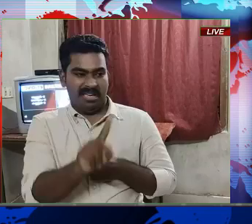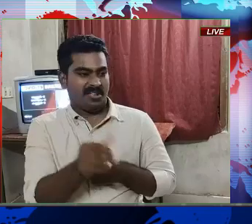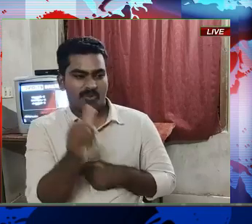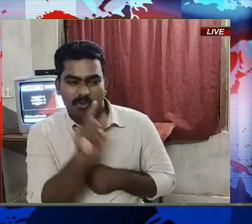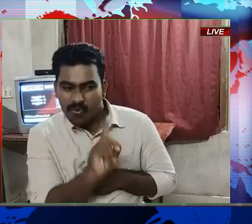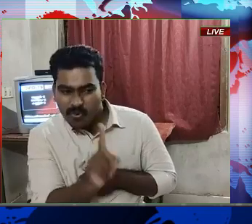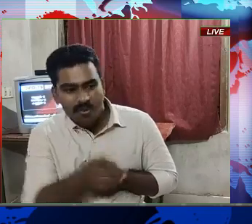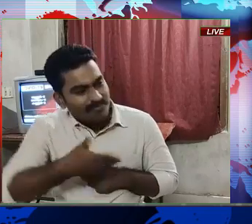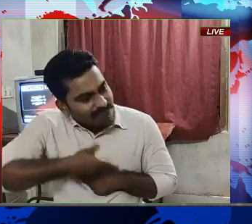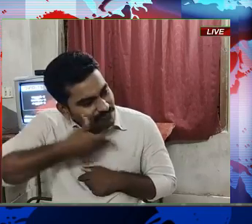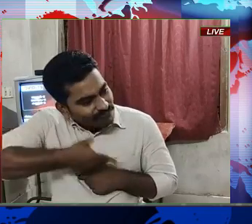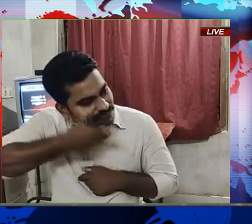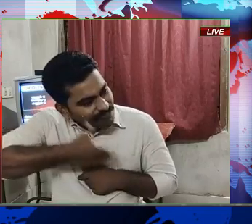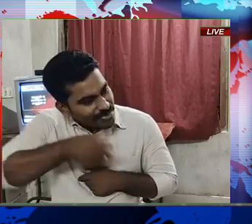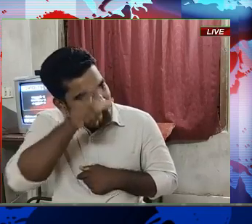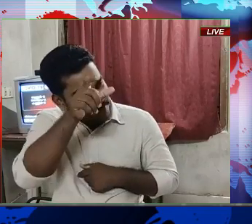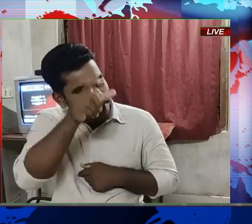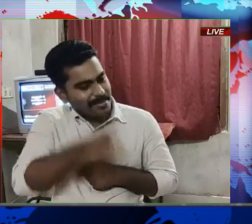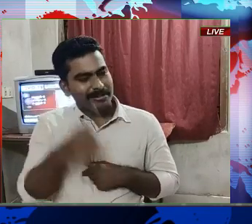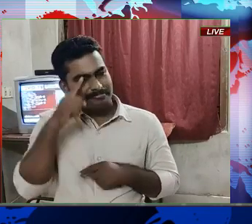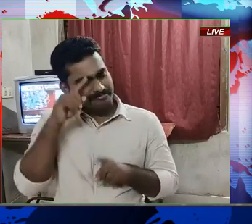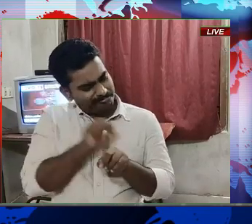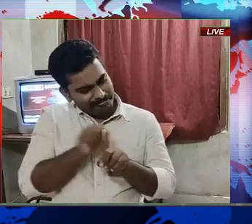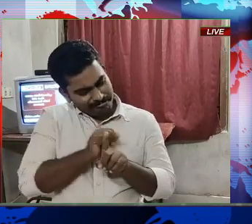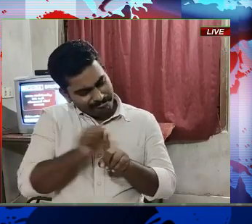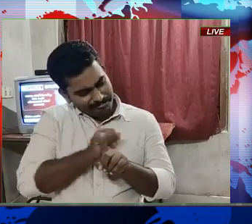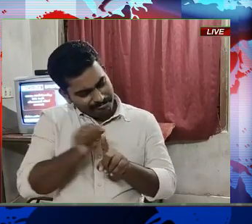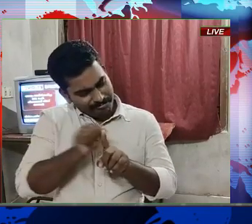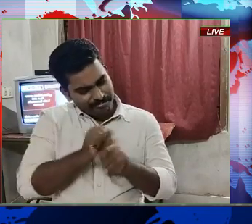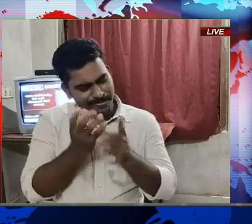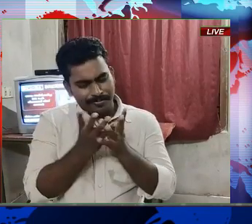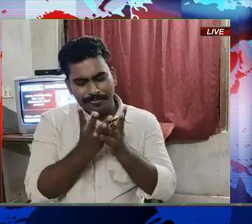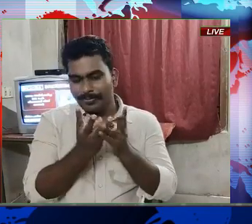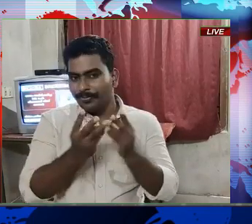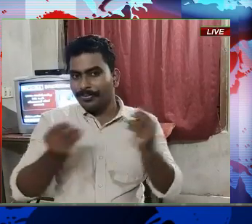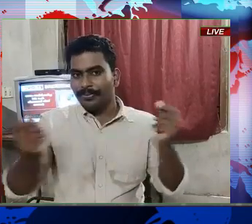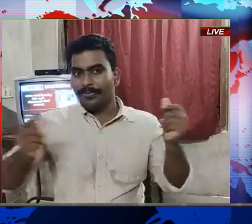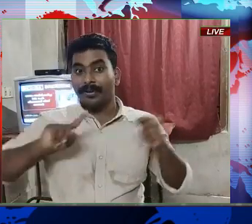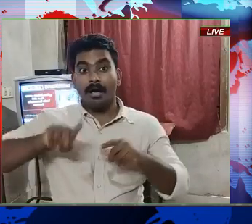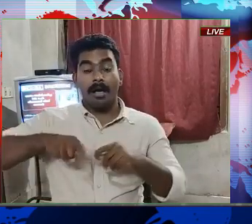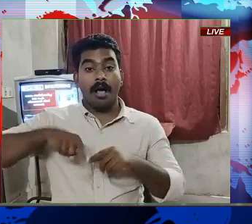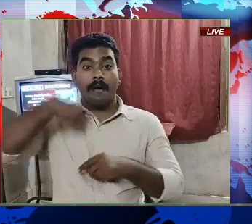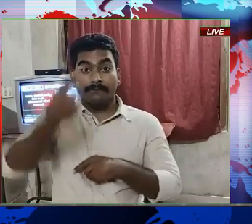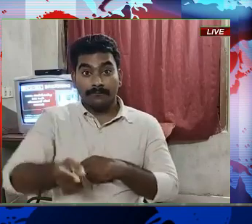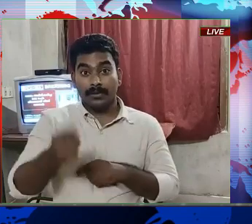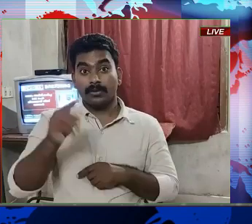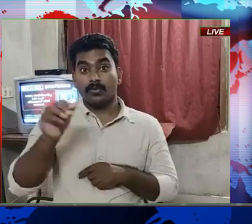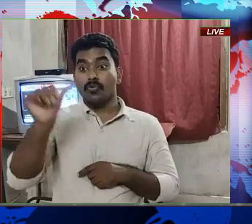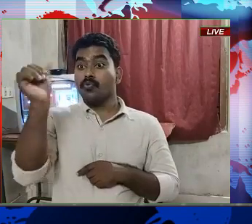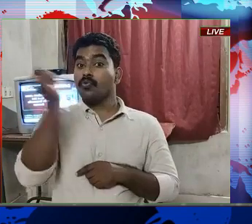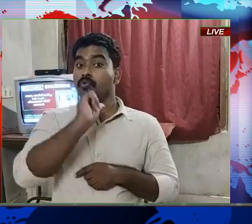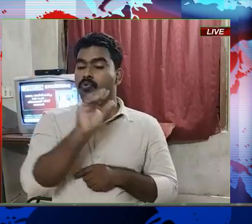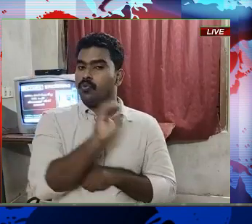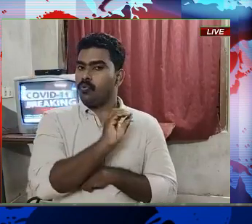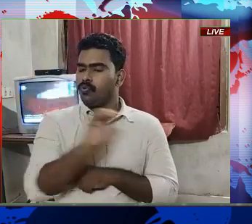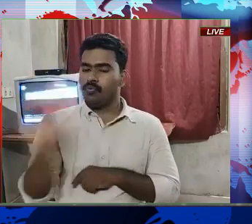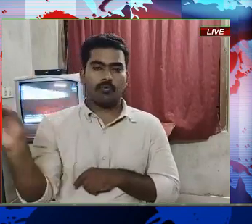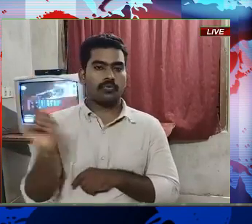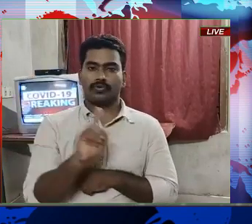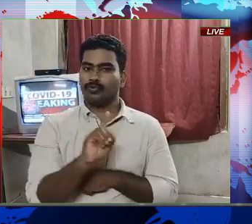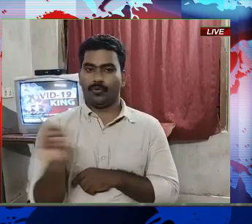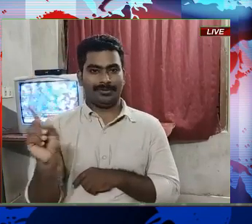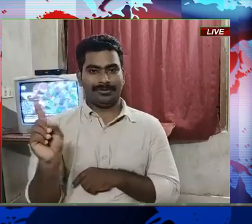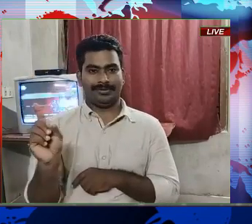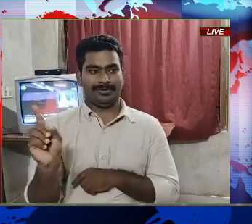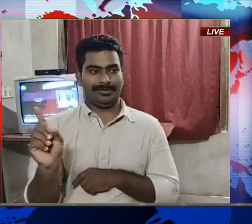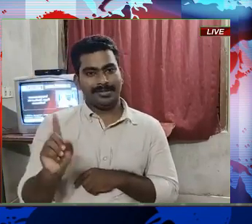ഹലോ, അസിയം, കഴിഞ്ഞ ദിവസങ്ങൾ അങ്ങ് ചോദിച്ചപ്പോൾ ഈ മദ്യത്തിന്റെ കാര്യത്തിൽ എഴുതാൻ പറ്റാത്ത ഡോക്ടർമാർ എഴുതണ്ട എന്ന് പറഞ്ഞു. പക്ഷെ ഇന്നിപ്പോൾ അതിനപ്പുറത്തേക്ക് ഒരു